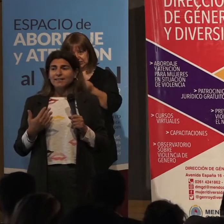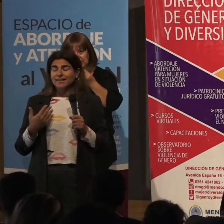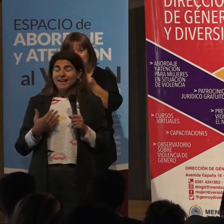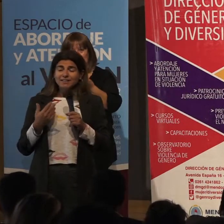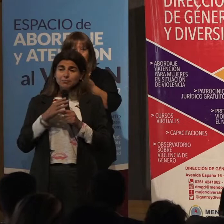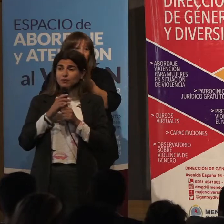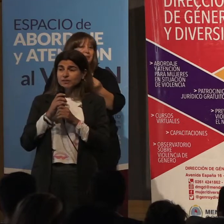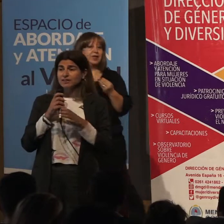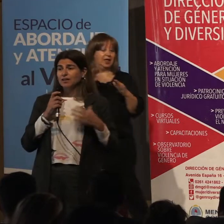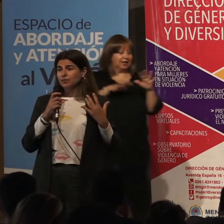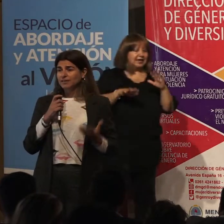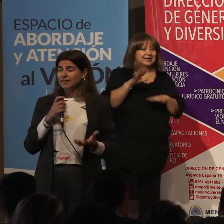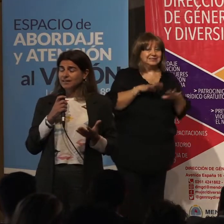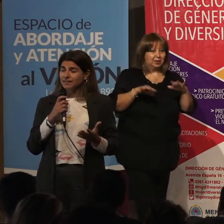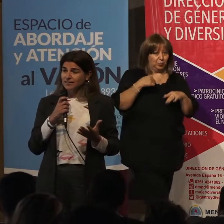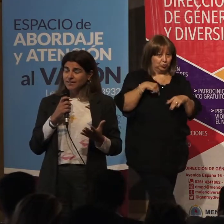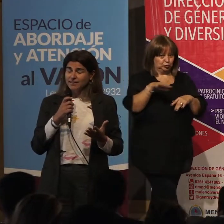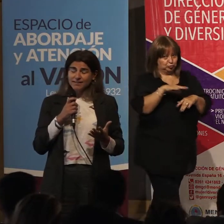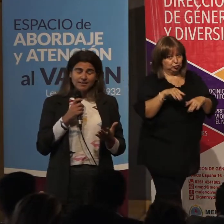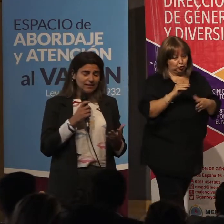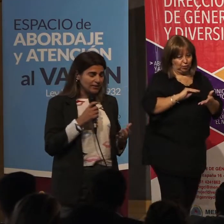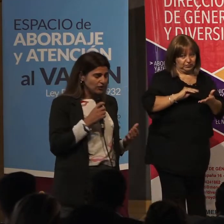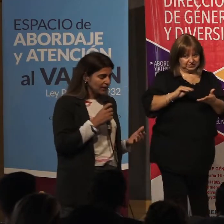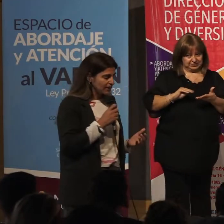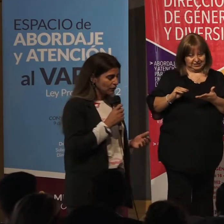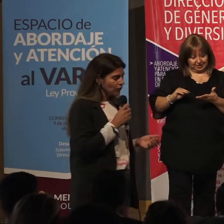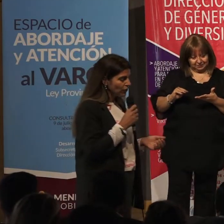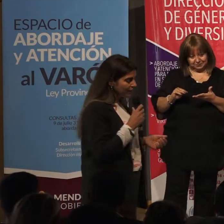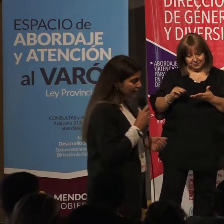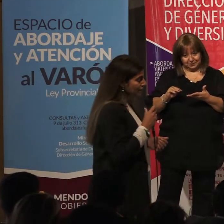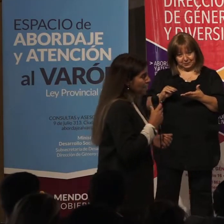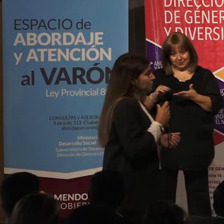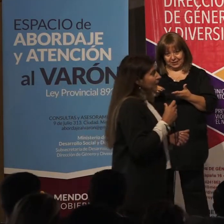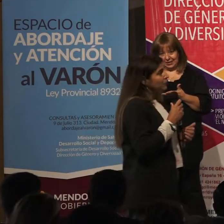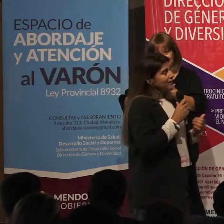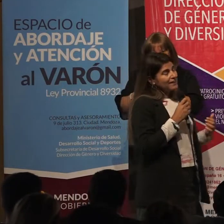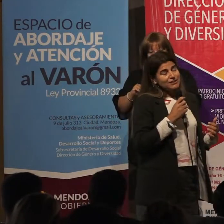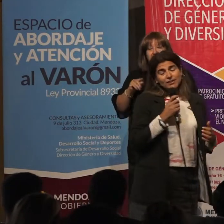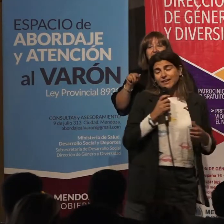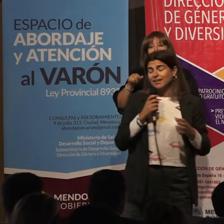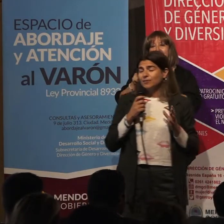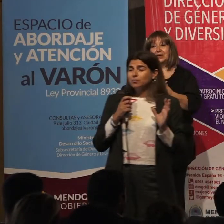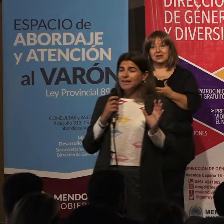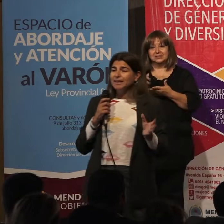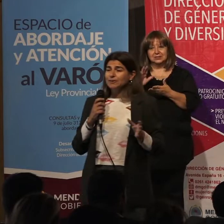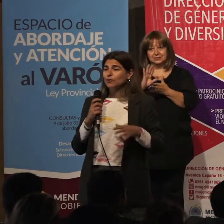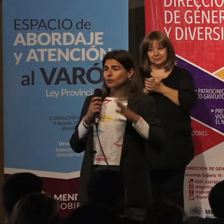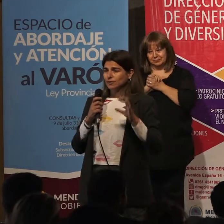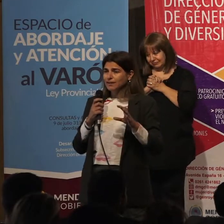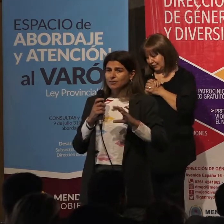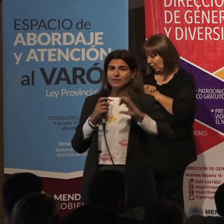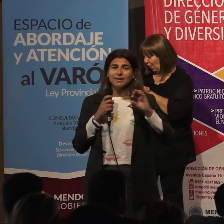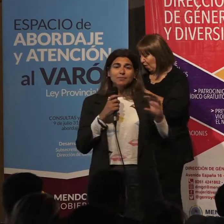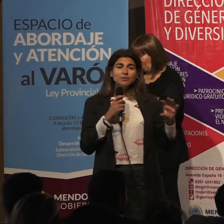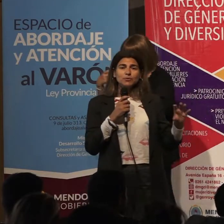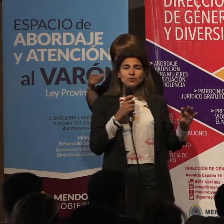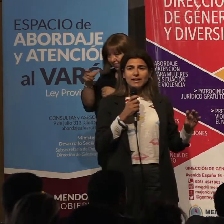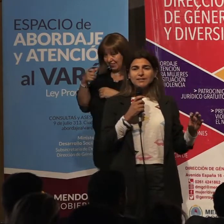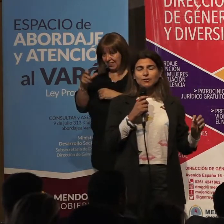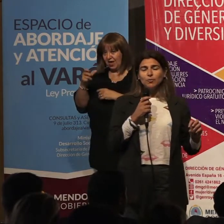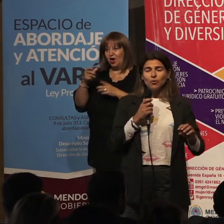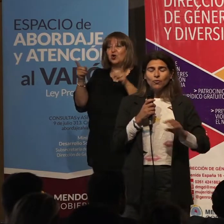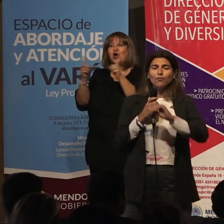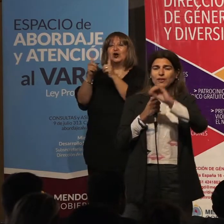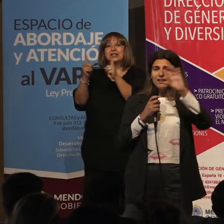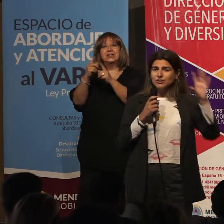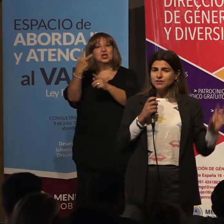contarles qué hace mi oficina, la oficina que, de la que estoy a cargo hoy. Y para eso les he traído un videíto cortito de 3 minutos que